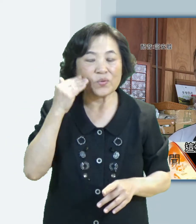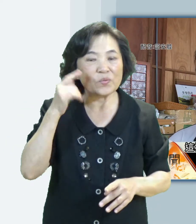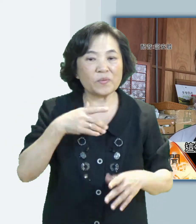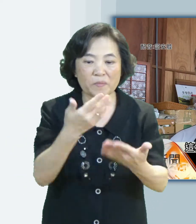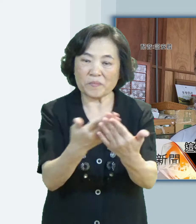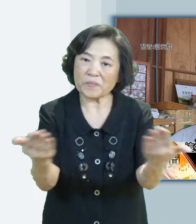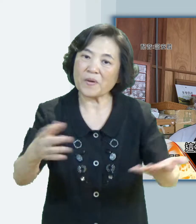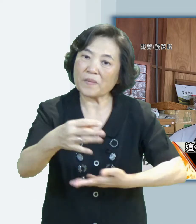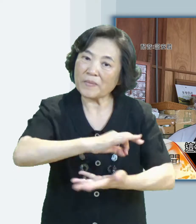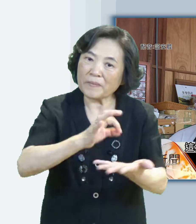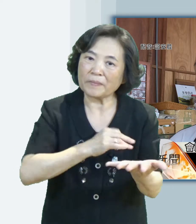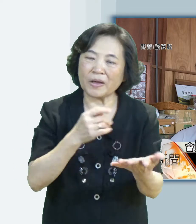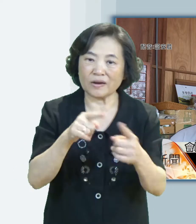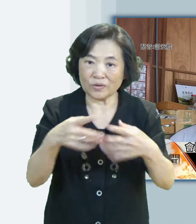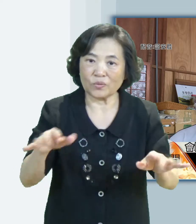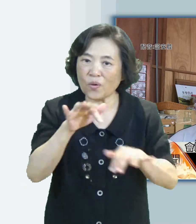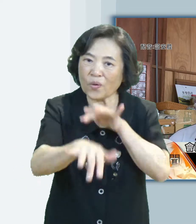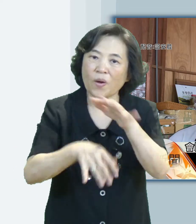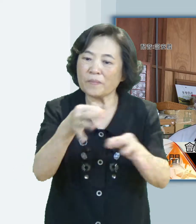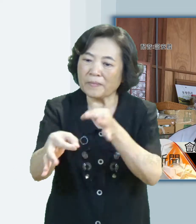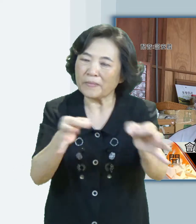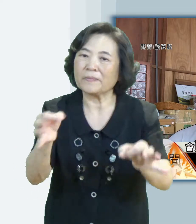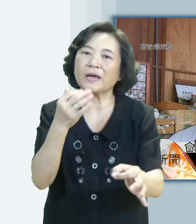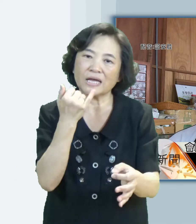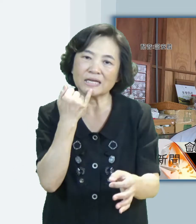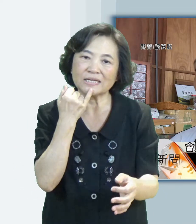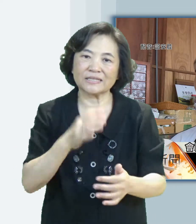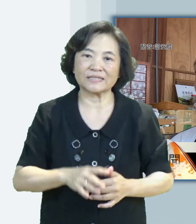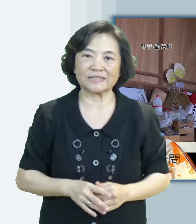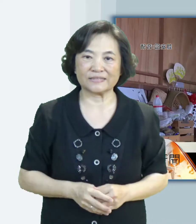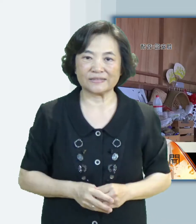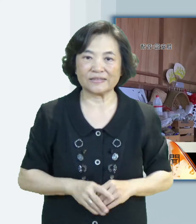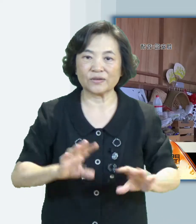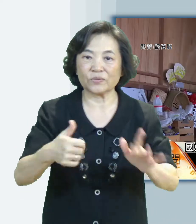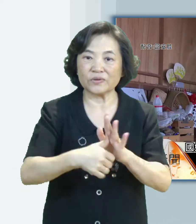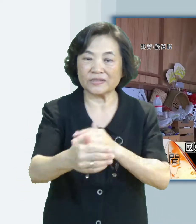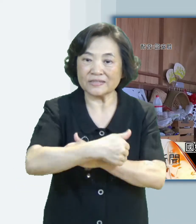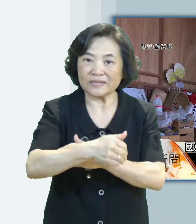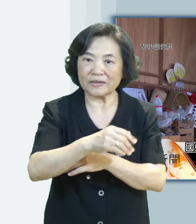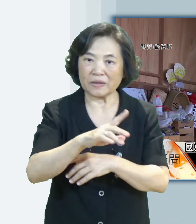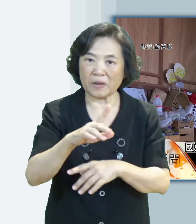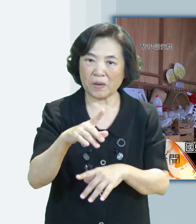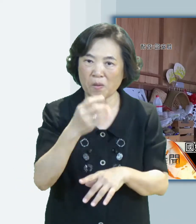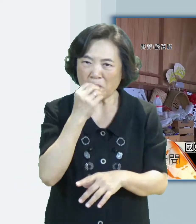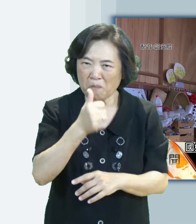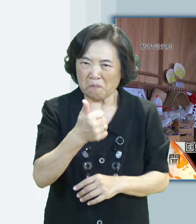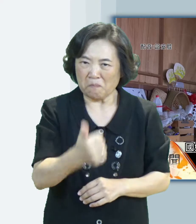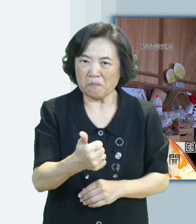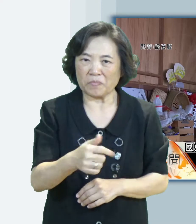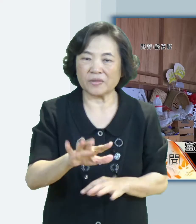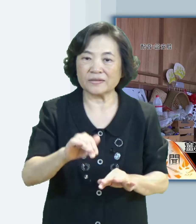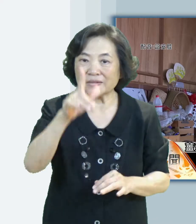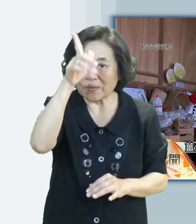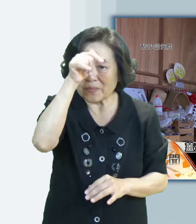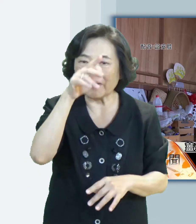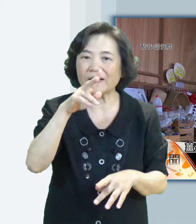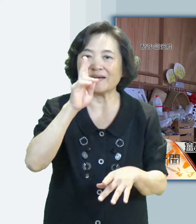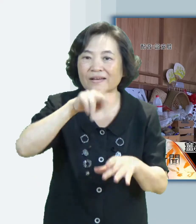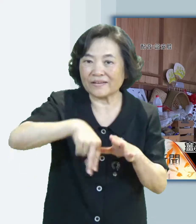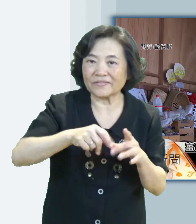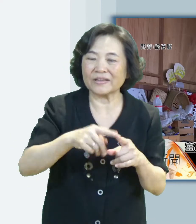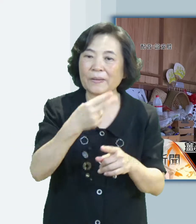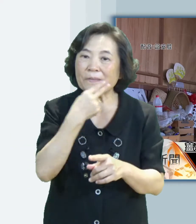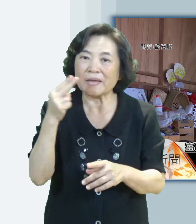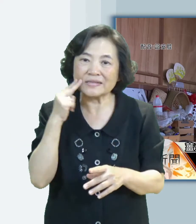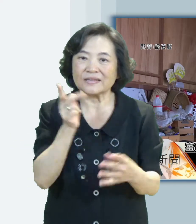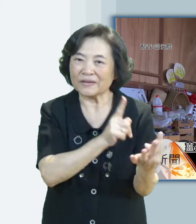安尼发展咧卖时间吼，会较有多元化。 国信乡有更好的产品，姜黄啊、咖啡，